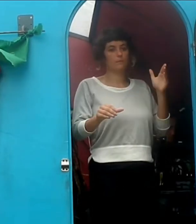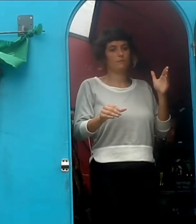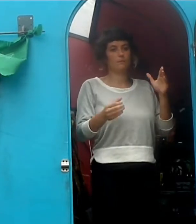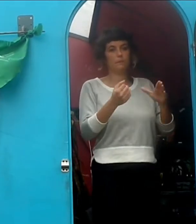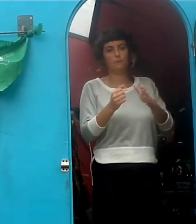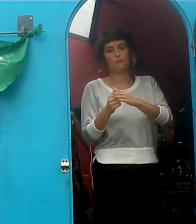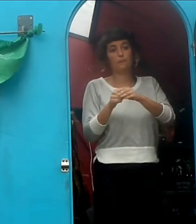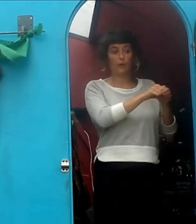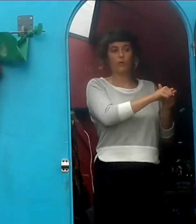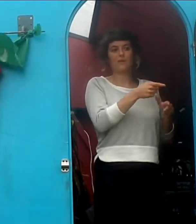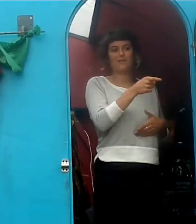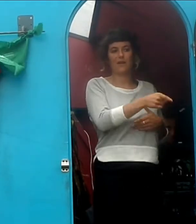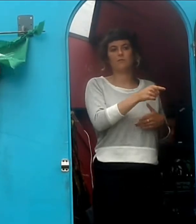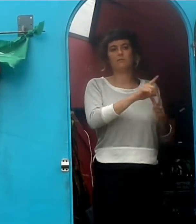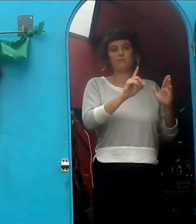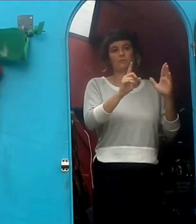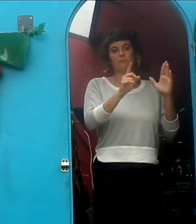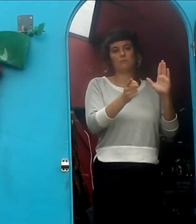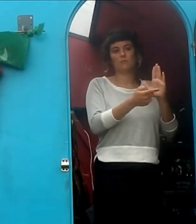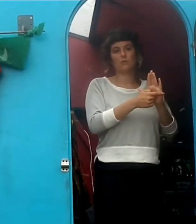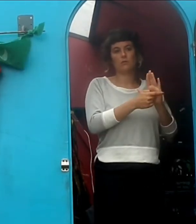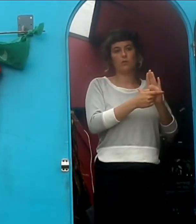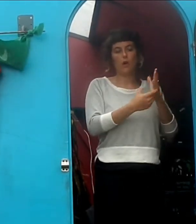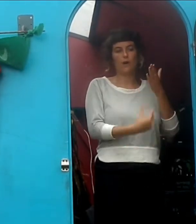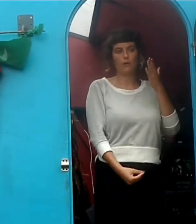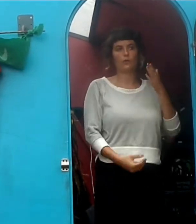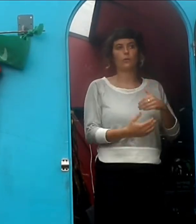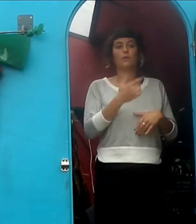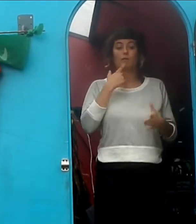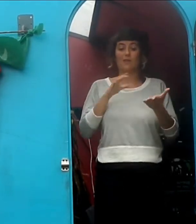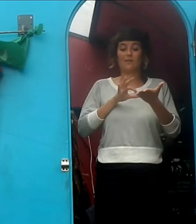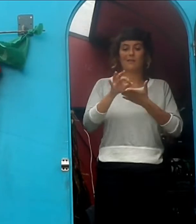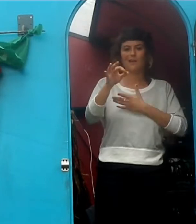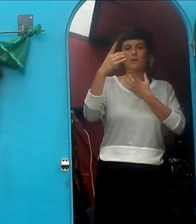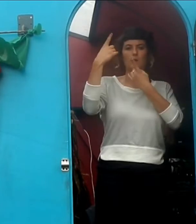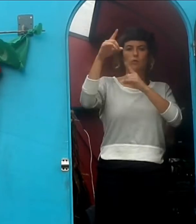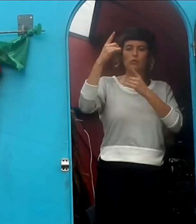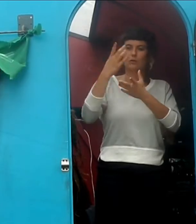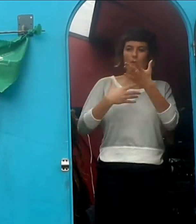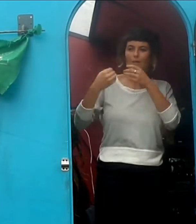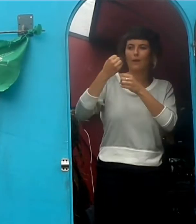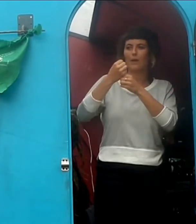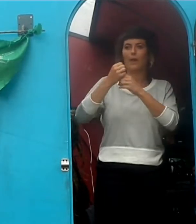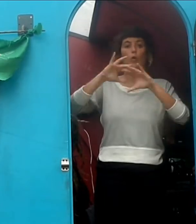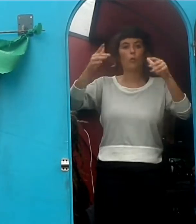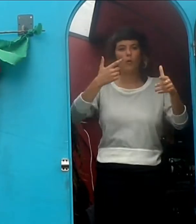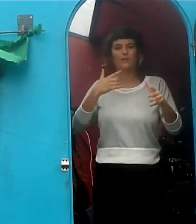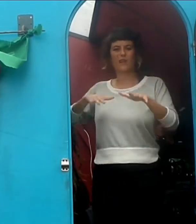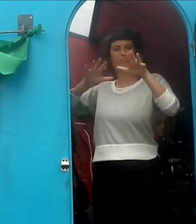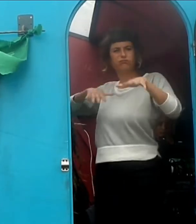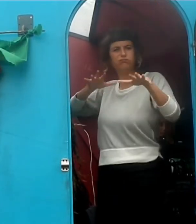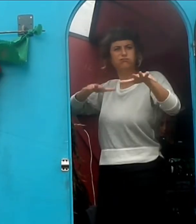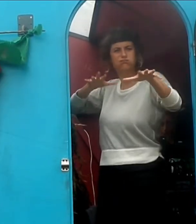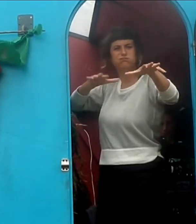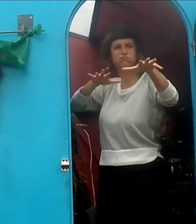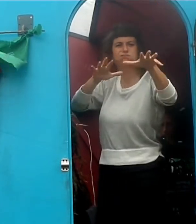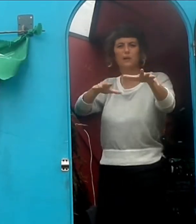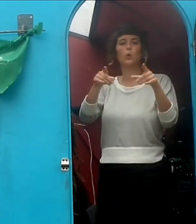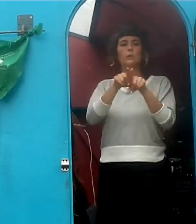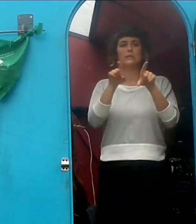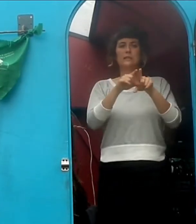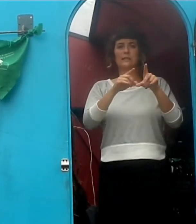de prioriser la lutte pour l'avortement légal. Du coup, elles ont commencé à établir des stratégies de lutte avec